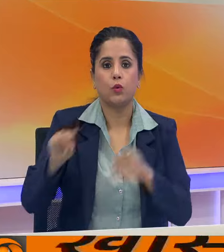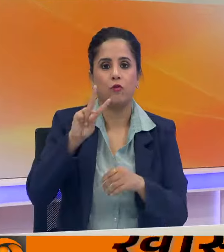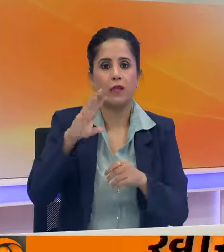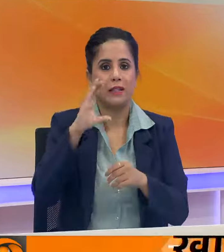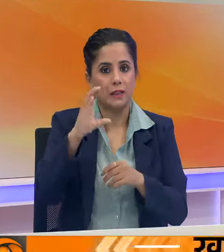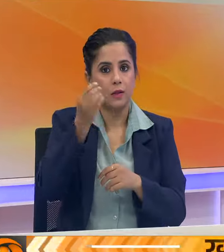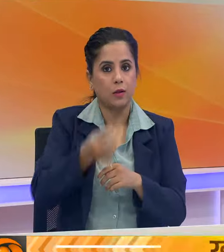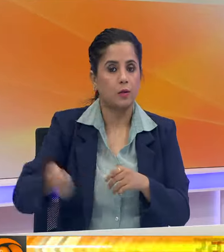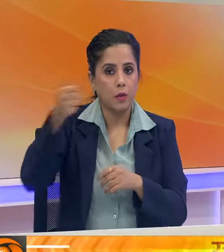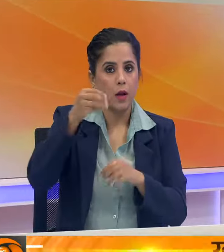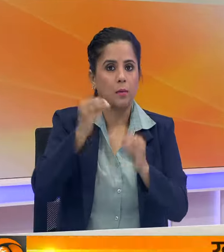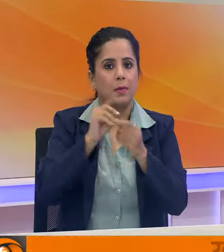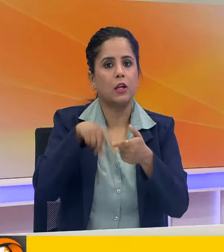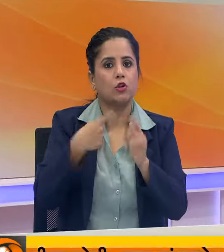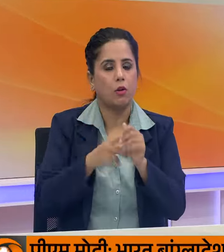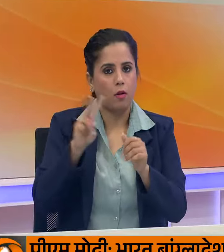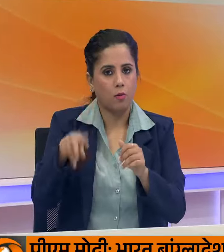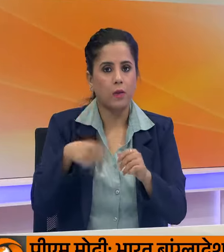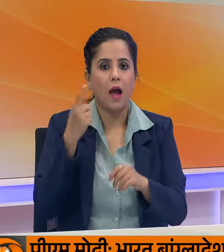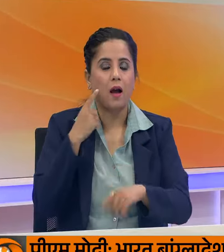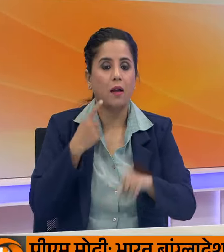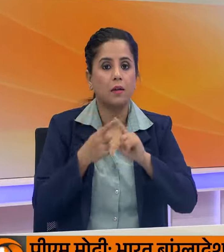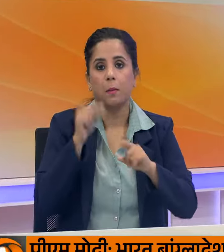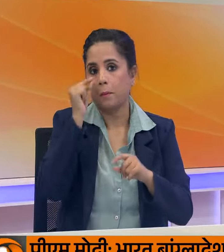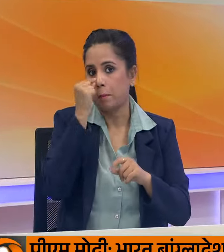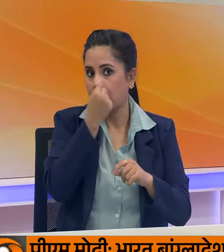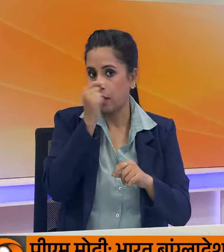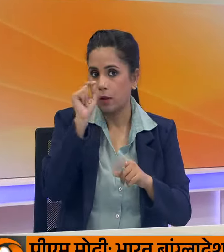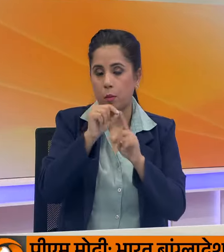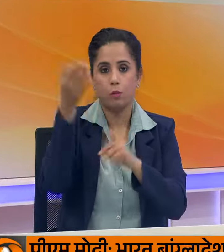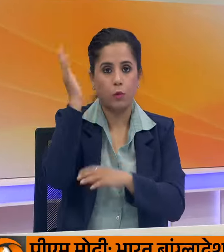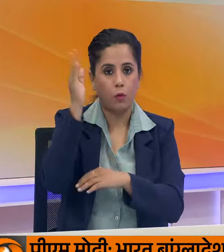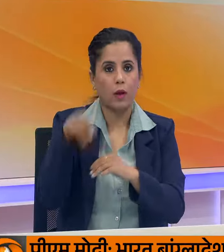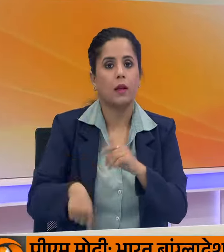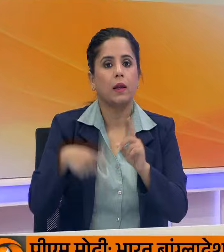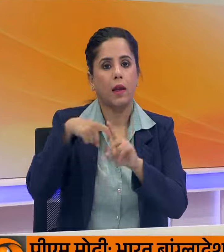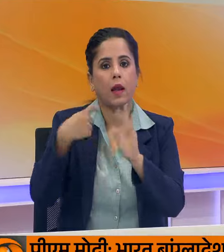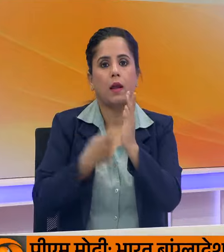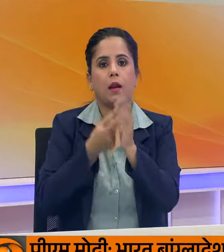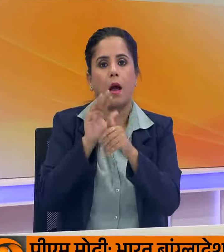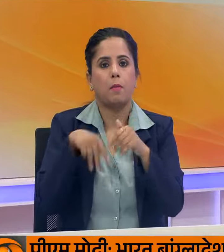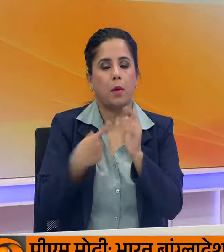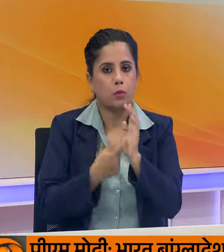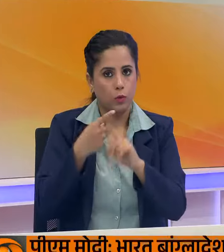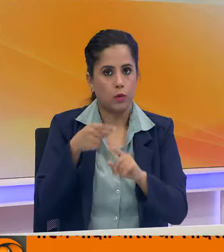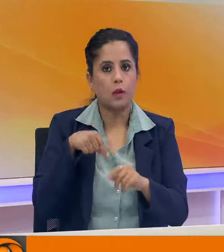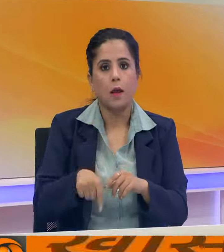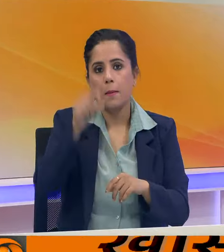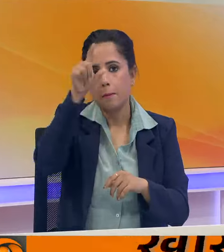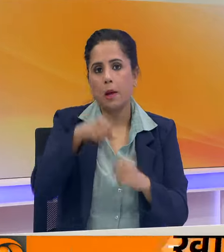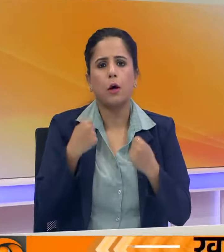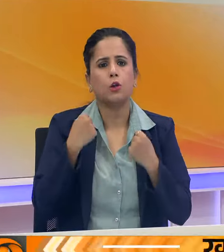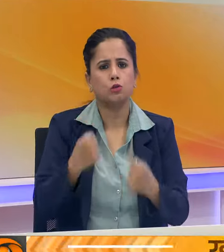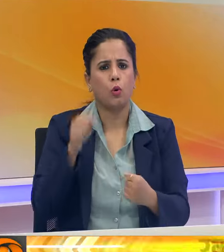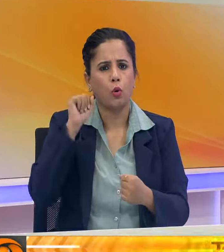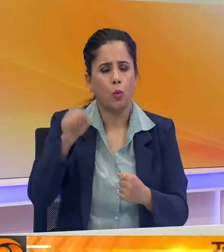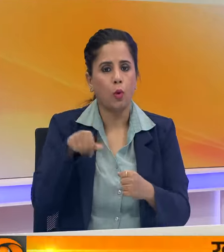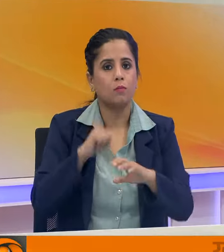प्रोफेसर बीजे राव आईआईटी मद्रास के प्रोफेसर के मूर्ति पीपल स्ट्रंग के सह